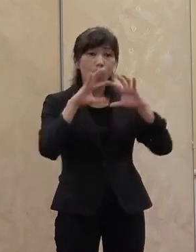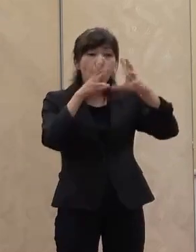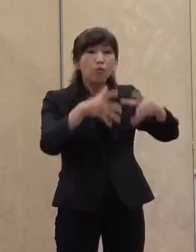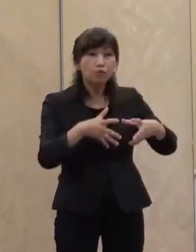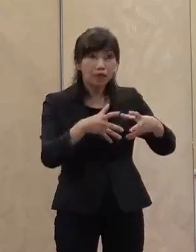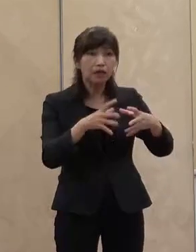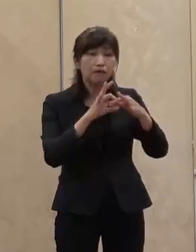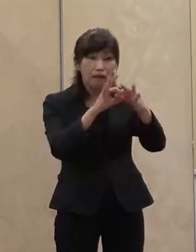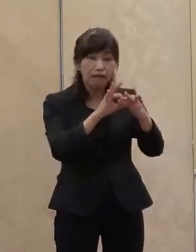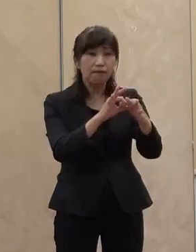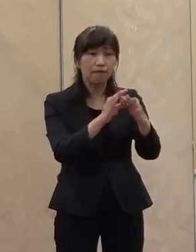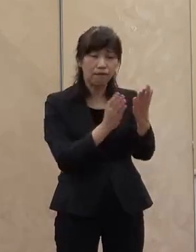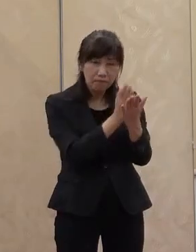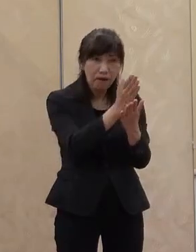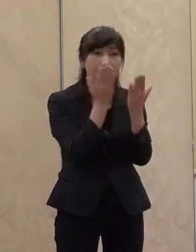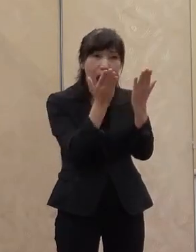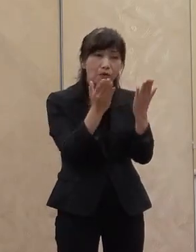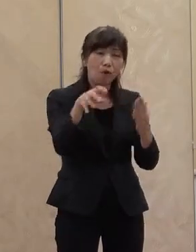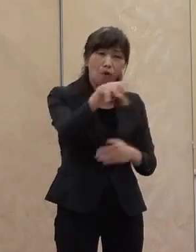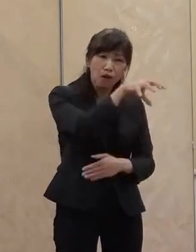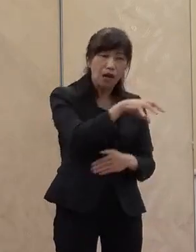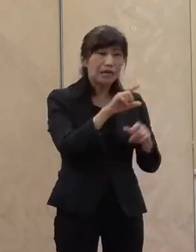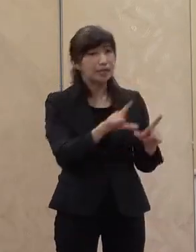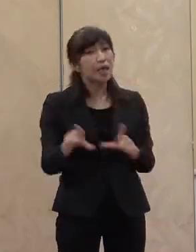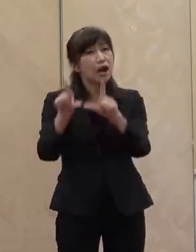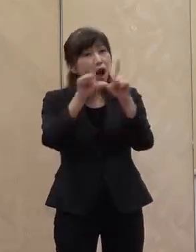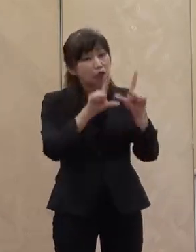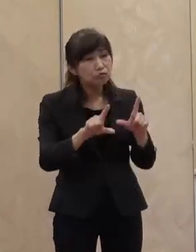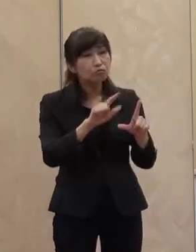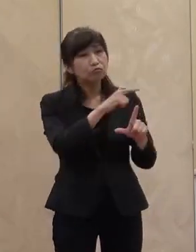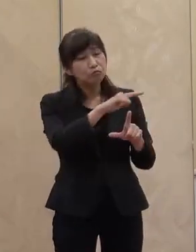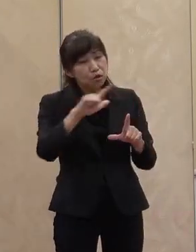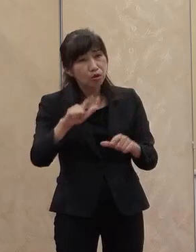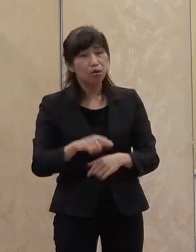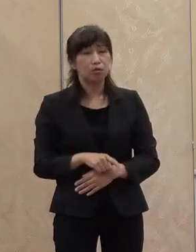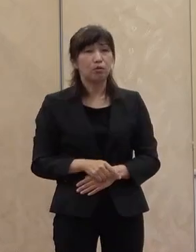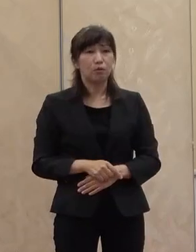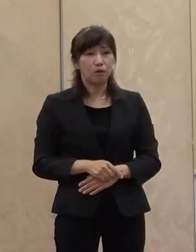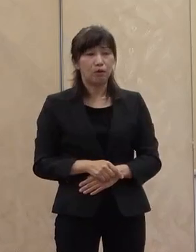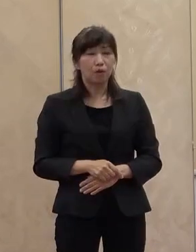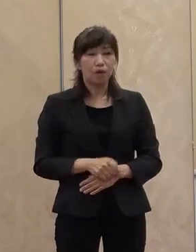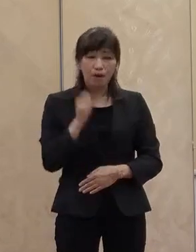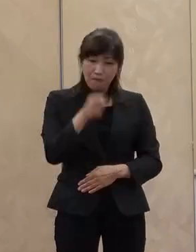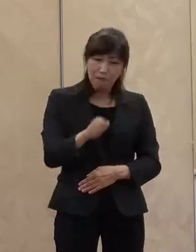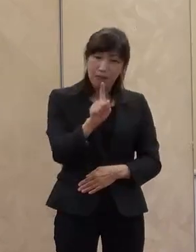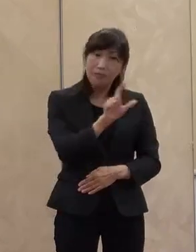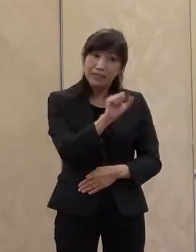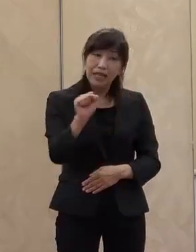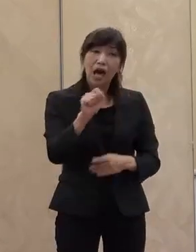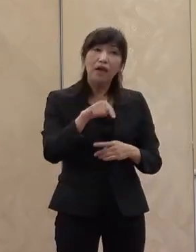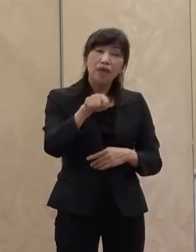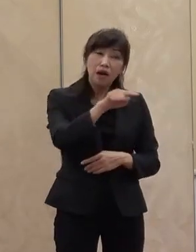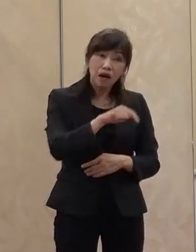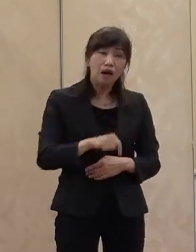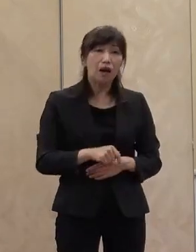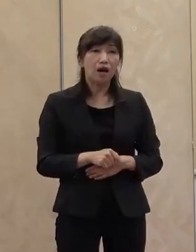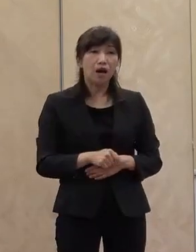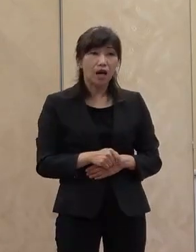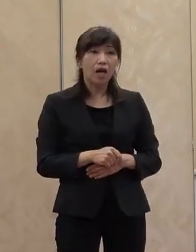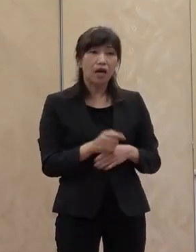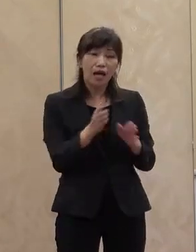生活環境とか、そういった面も含めて、やっぱビザの観点とかもやっぱり かなり緩和をして、それ用にいろん